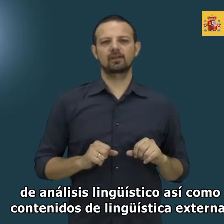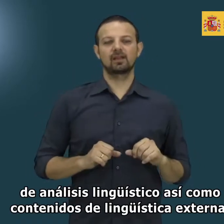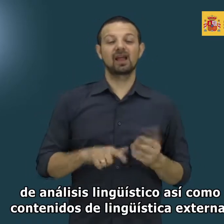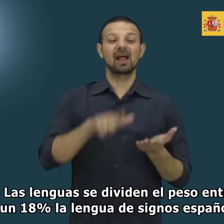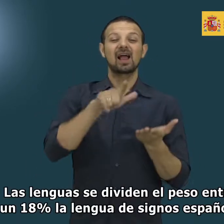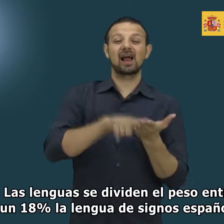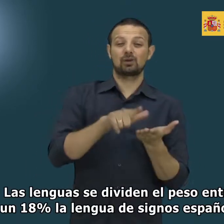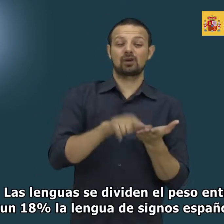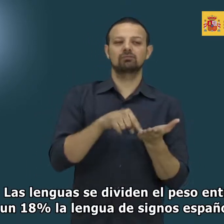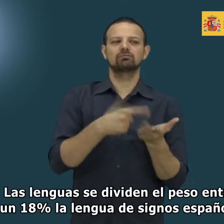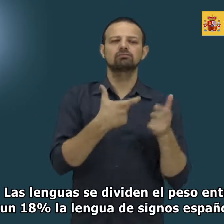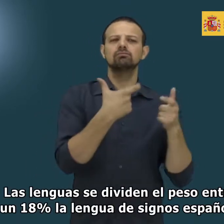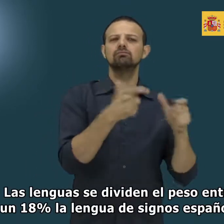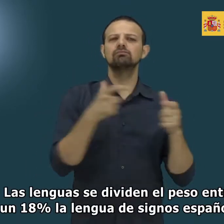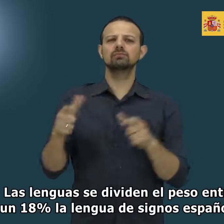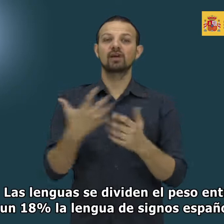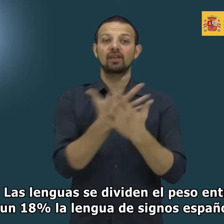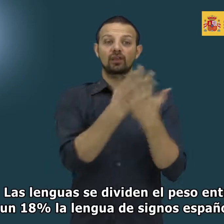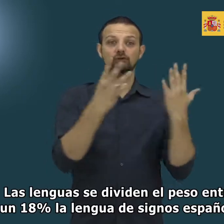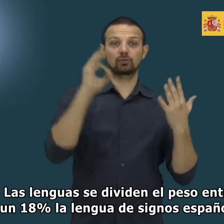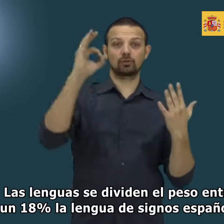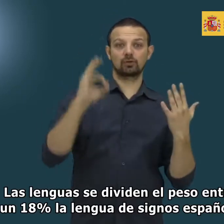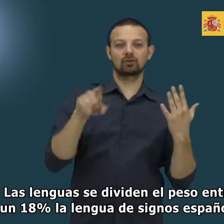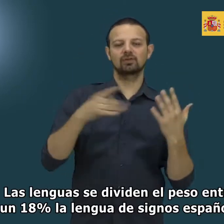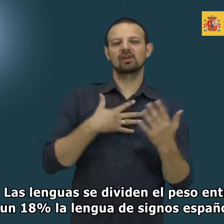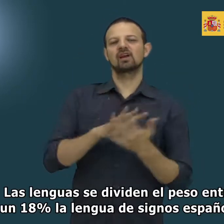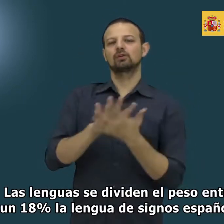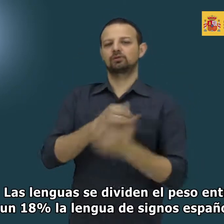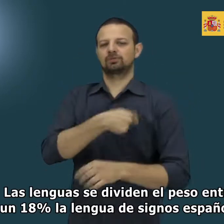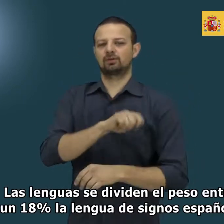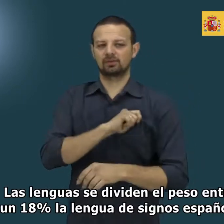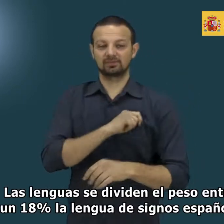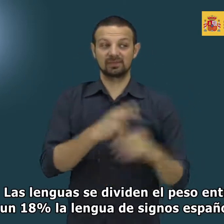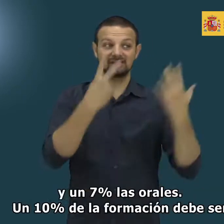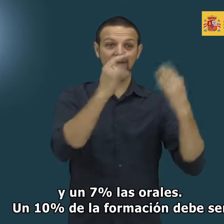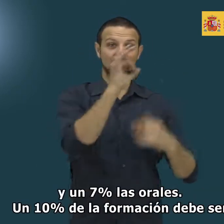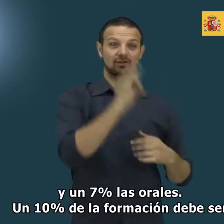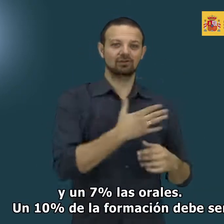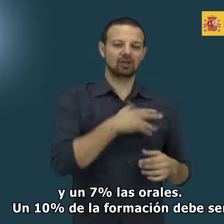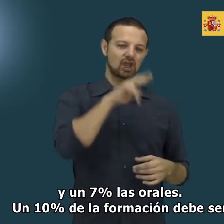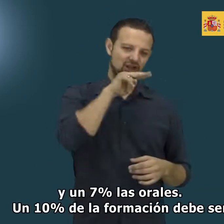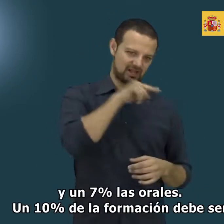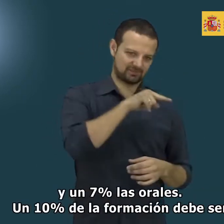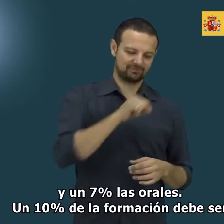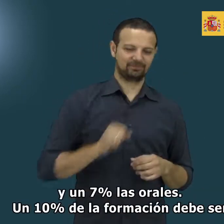Las lenguas se dividen el peso entre un 18% la lengua de signos española y un 7% las orales.